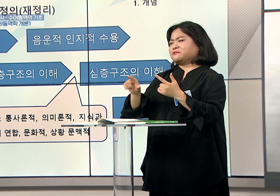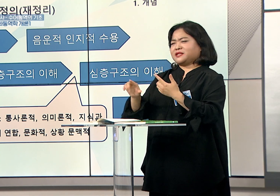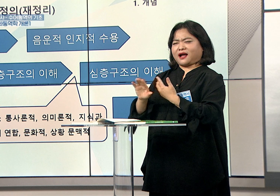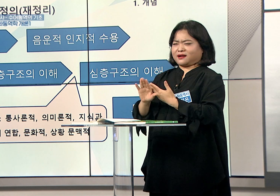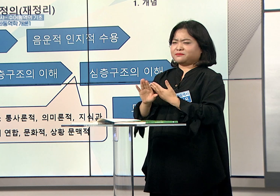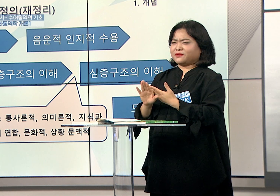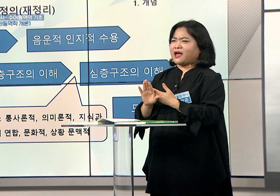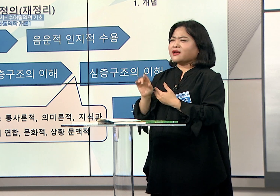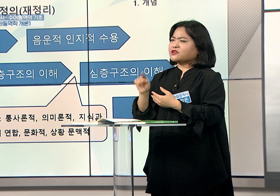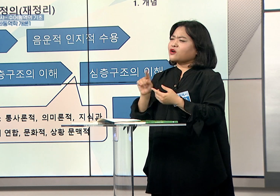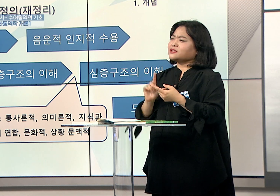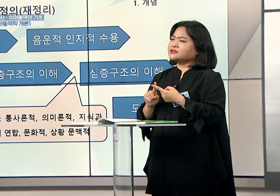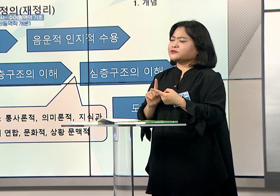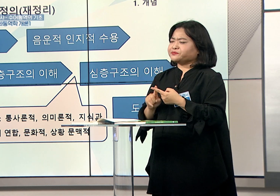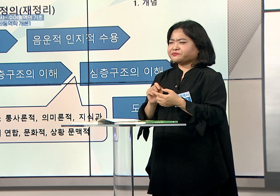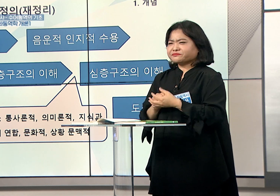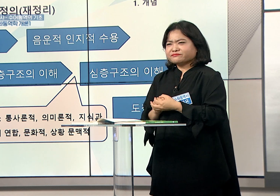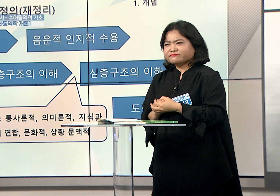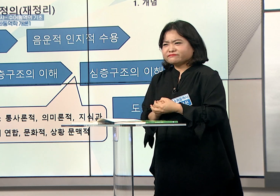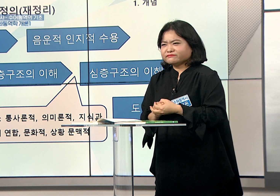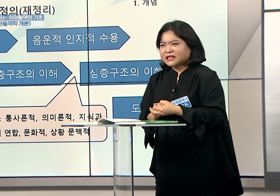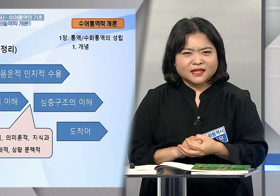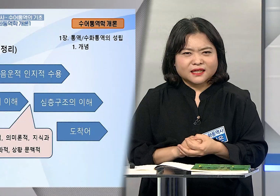조금 다릅니다. 네, 여기는